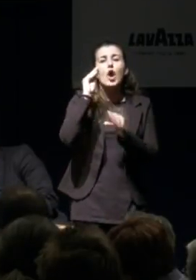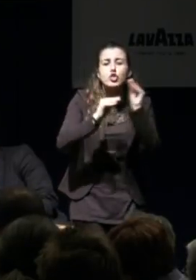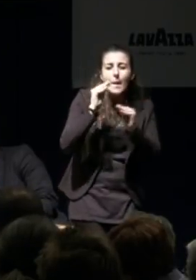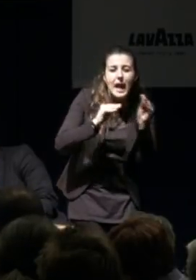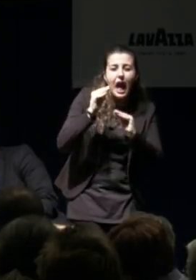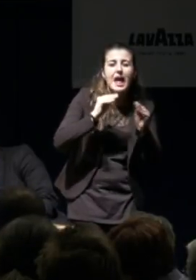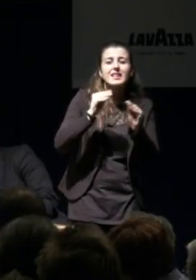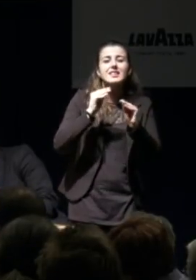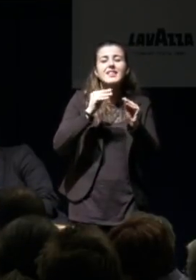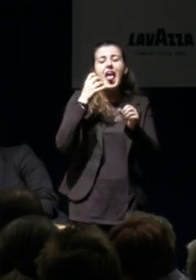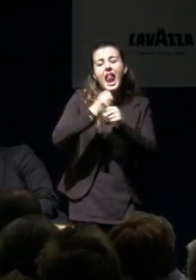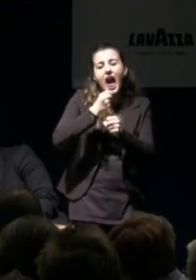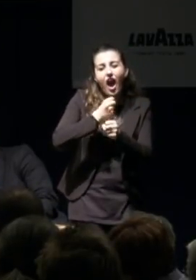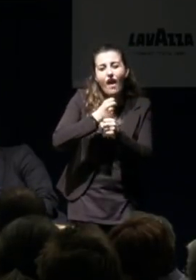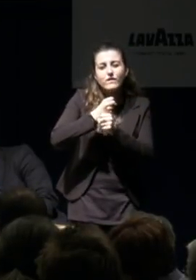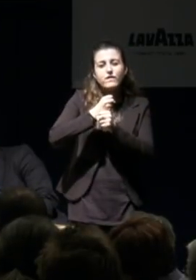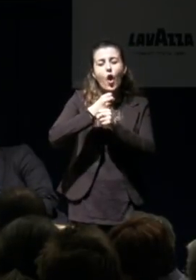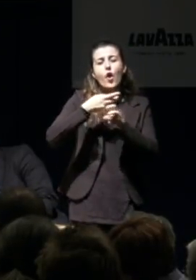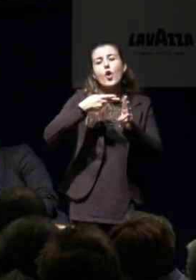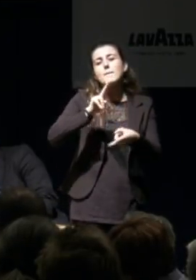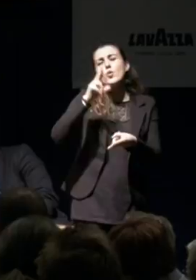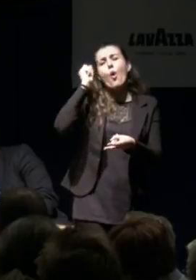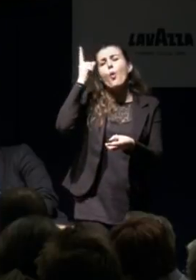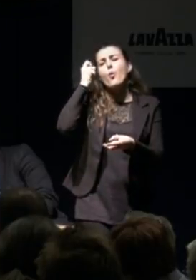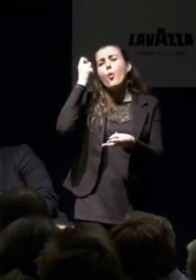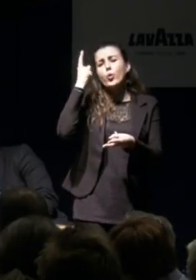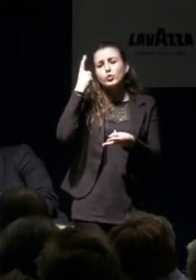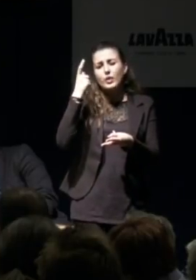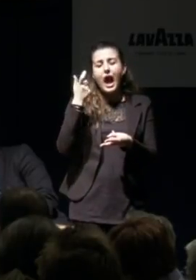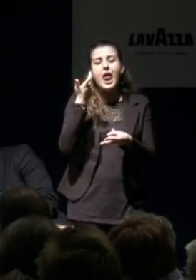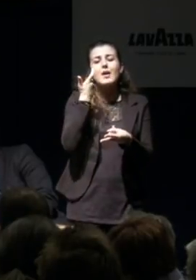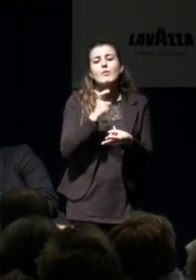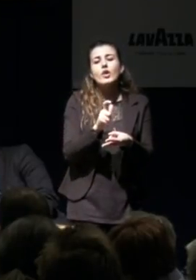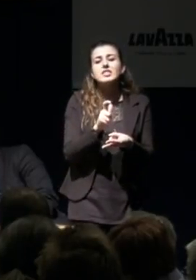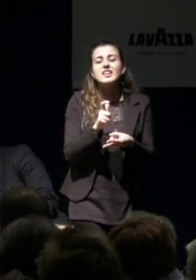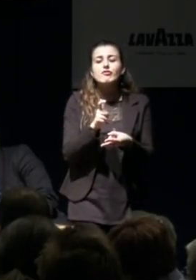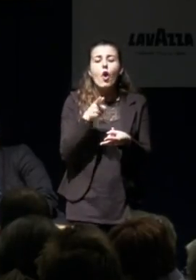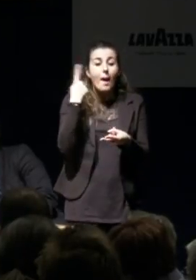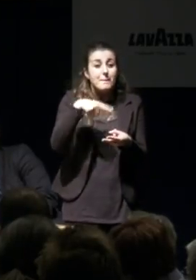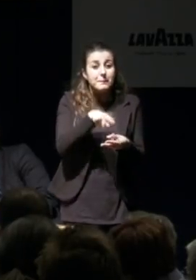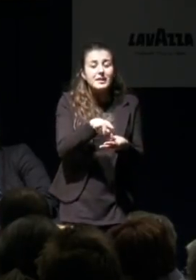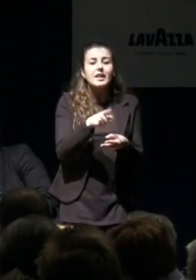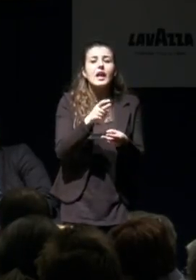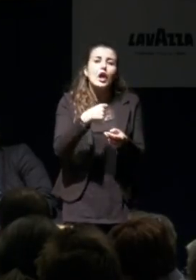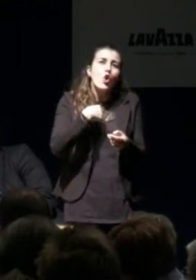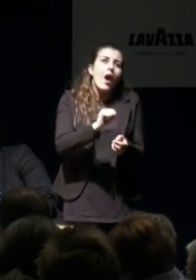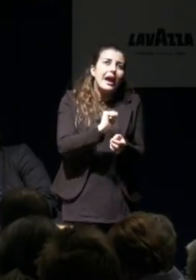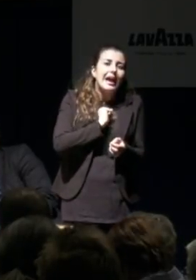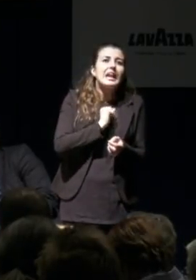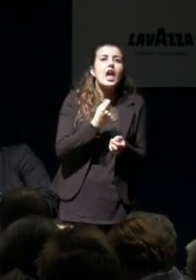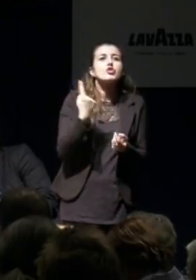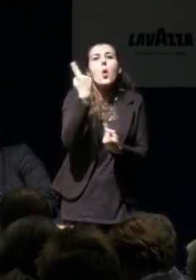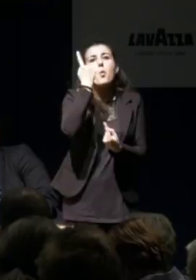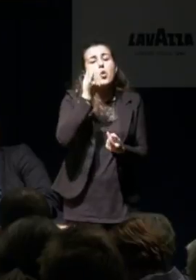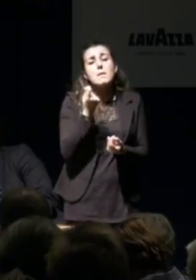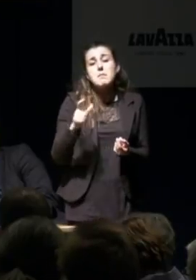in senso più tradizionalmente culturale no e qui lui è stato credo uno dei pochi in